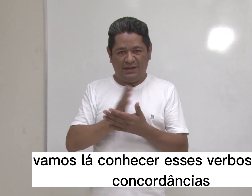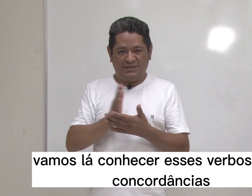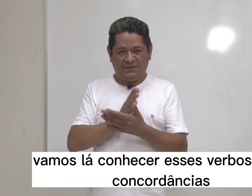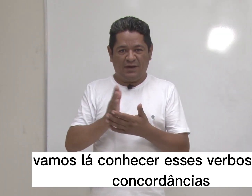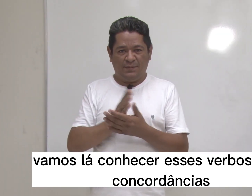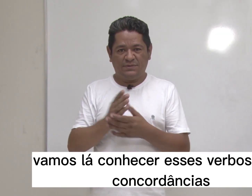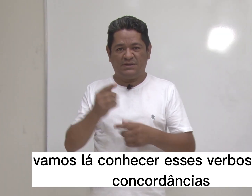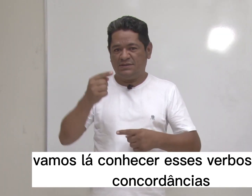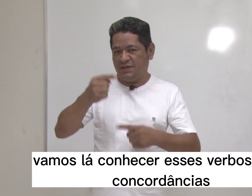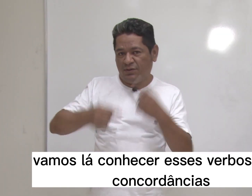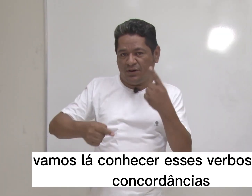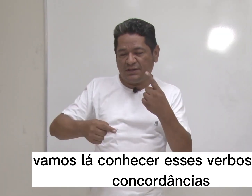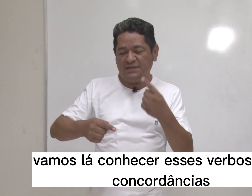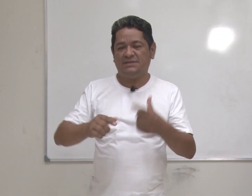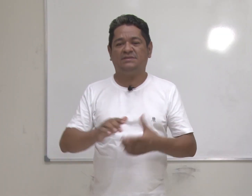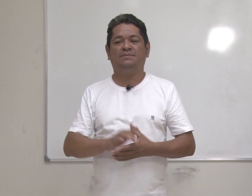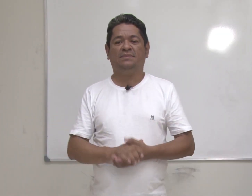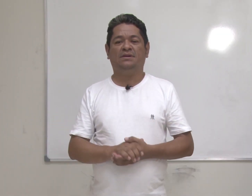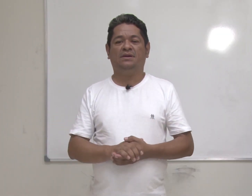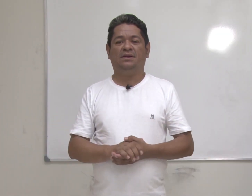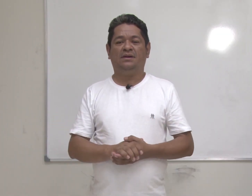esses verbos sem concordâncias?